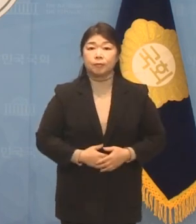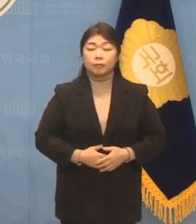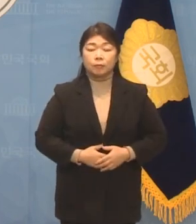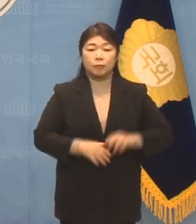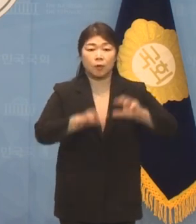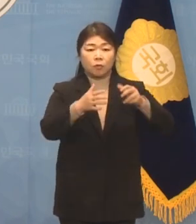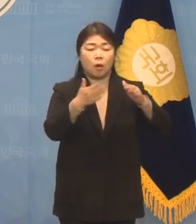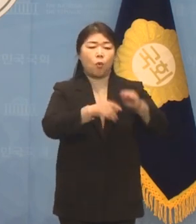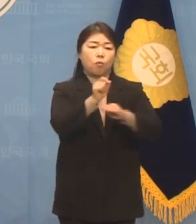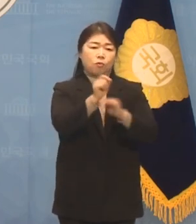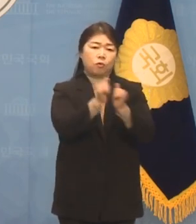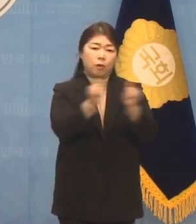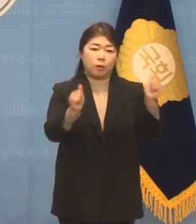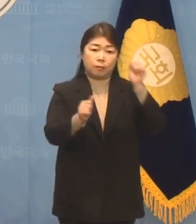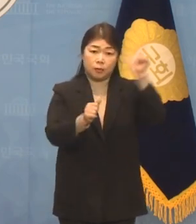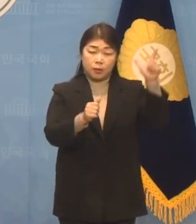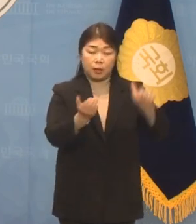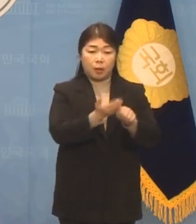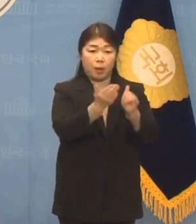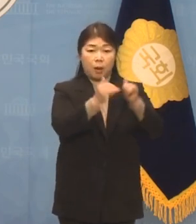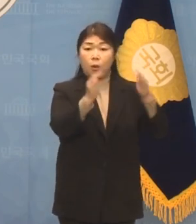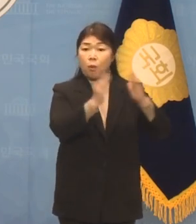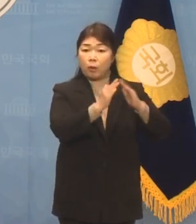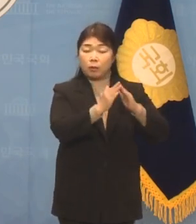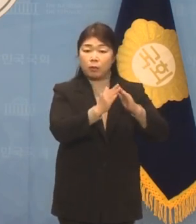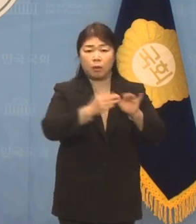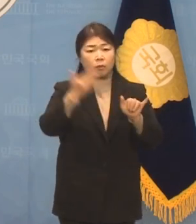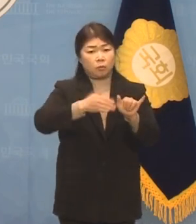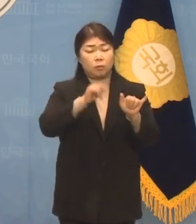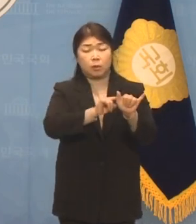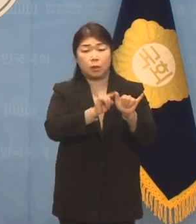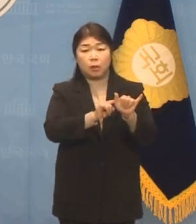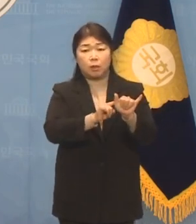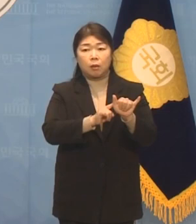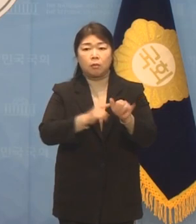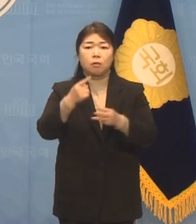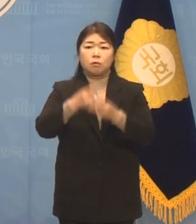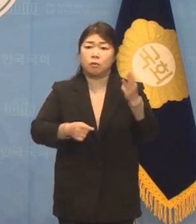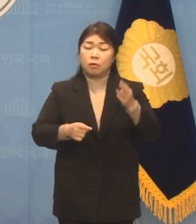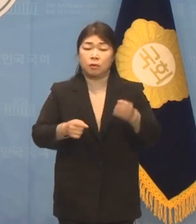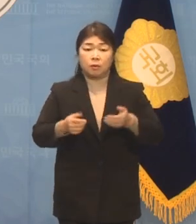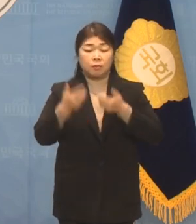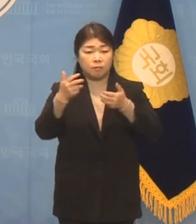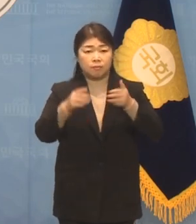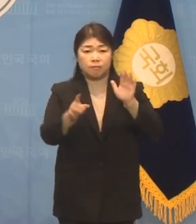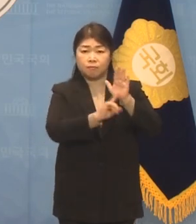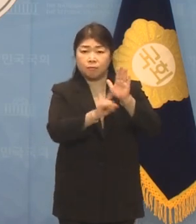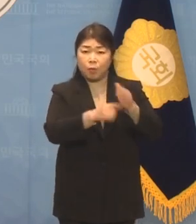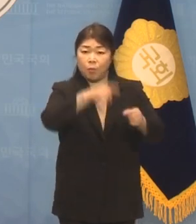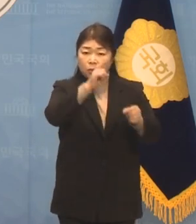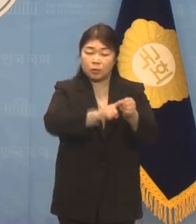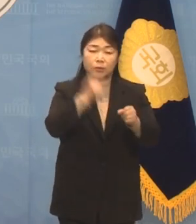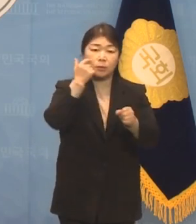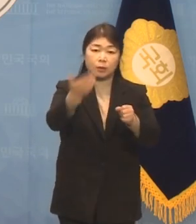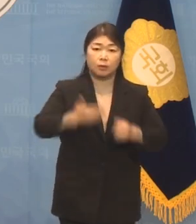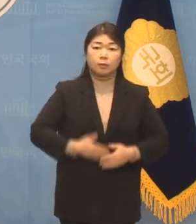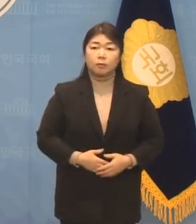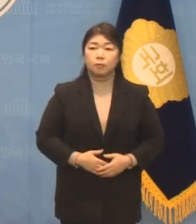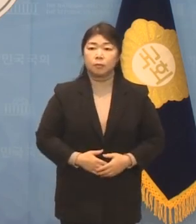국가 공무원 인재 개발원 유튜브가 윤석열 찬양 채널입니까?